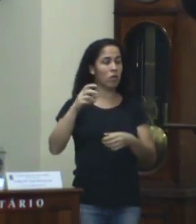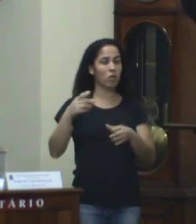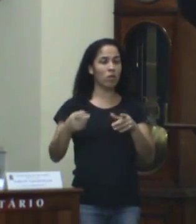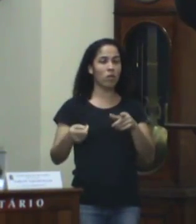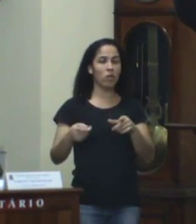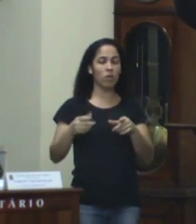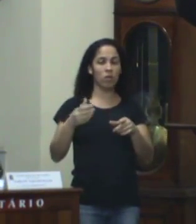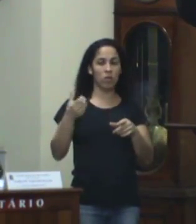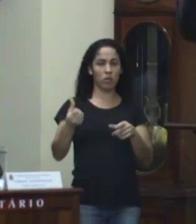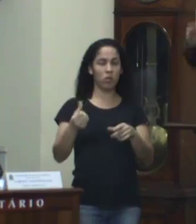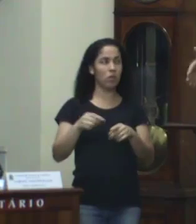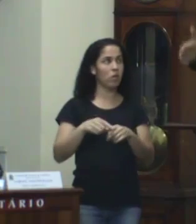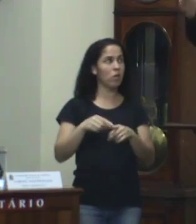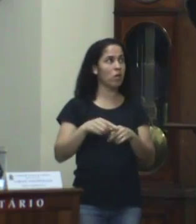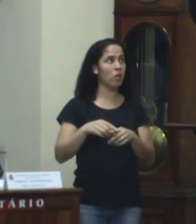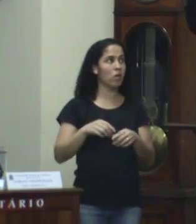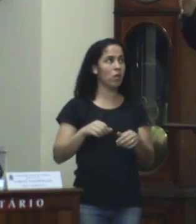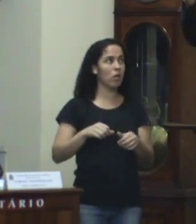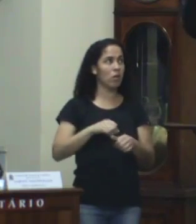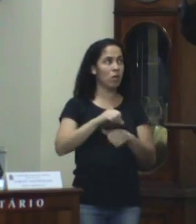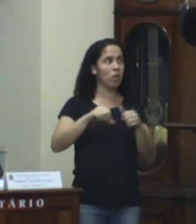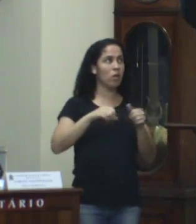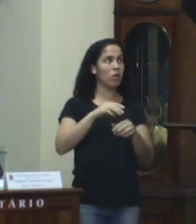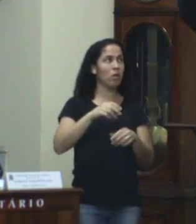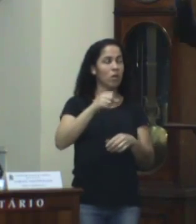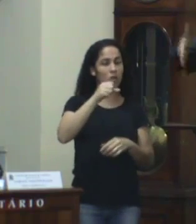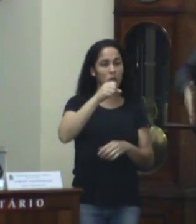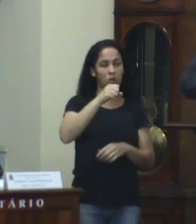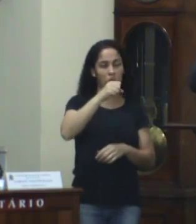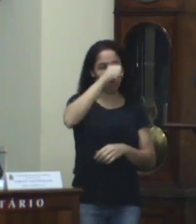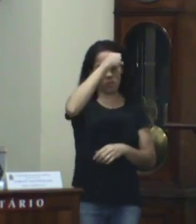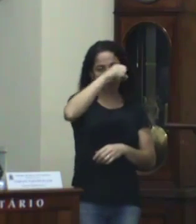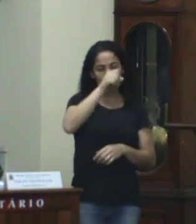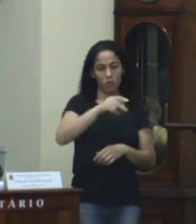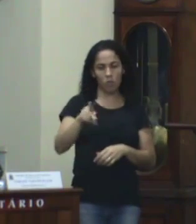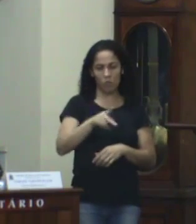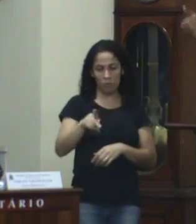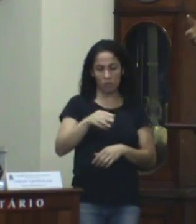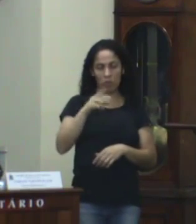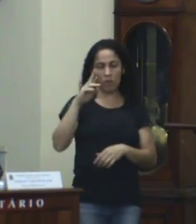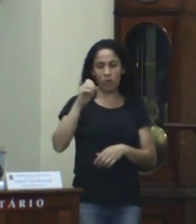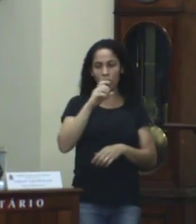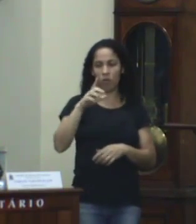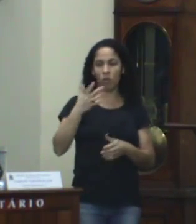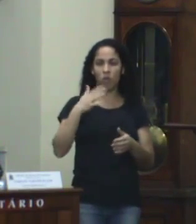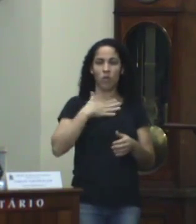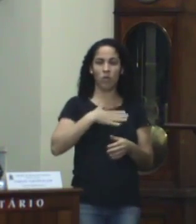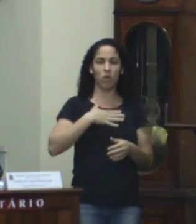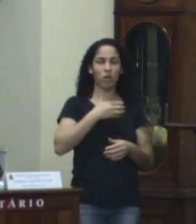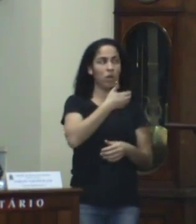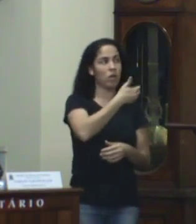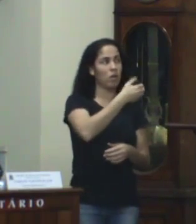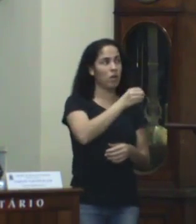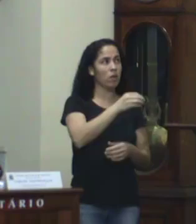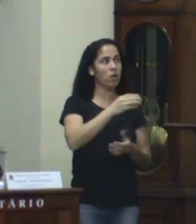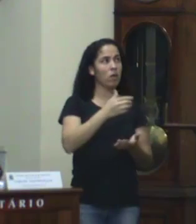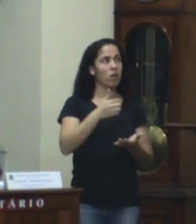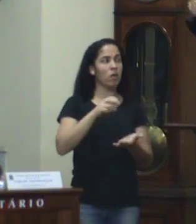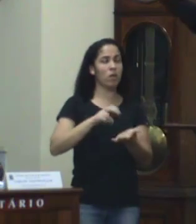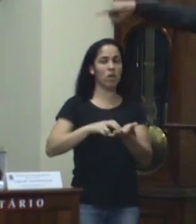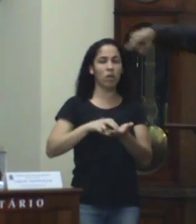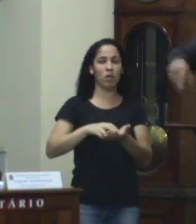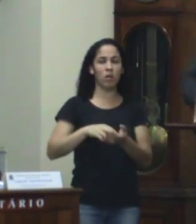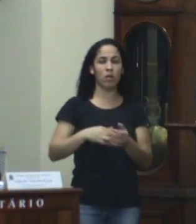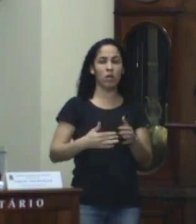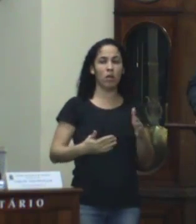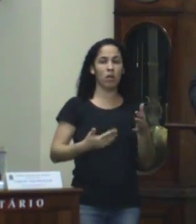mas o professor Rafael gostaria que a sessão fosse 10 horas da manhã. Na Assembleia Legislativa, comece a trabalhar 10 horas da